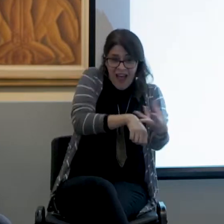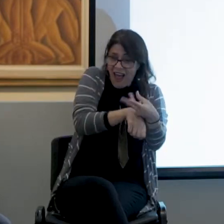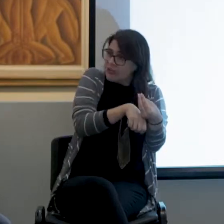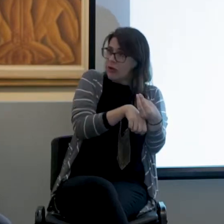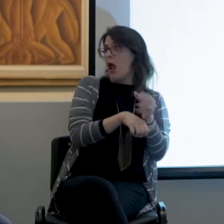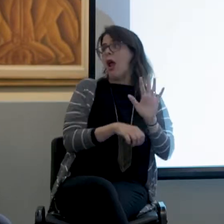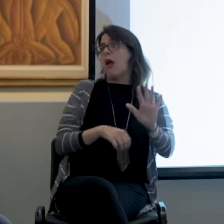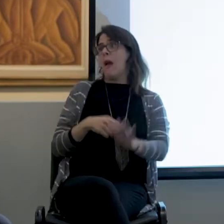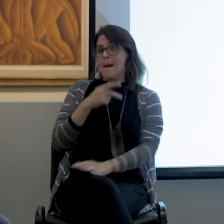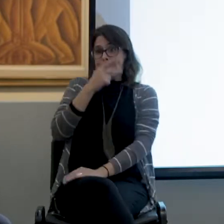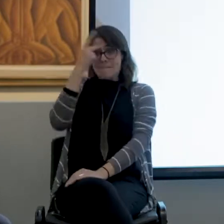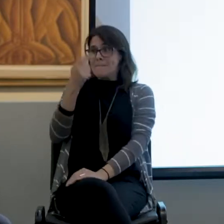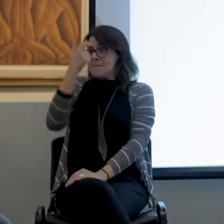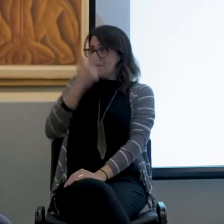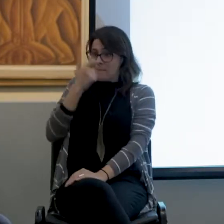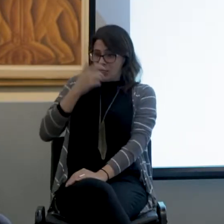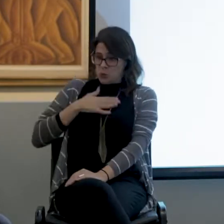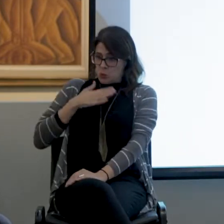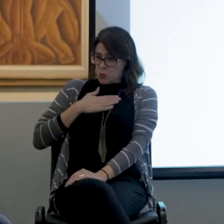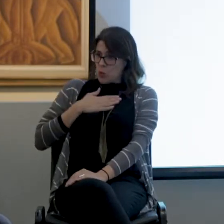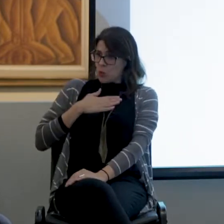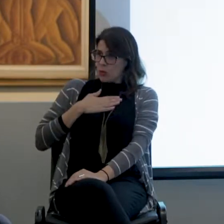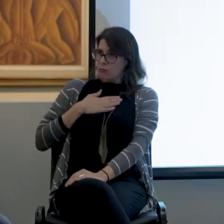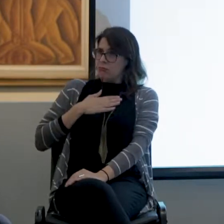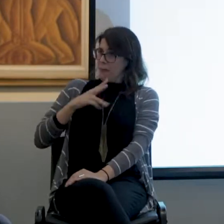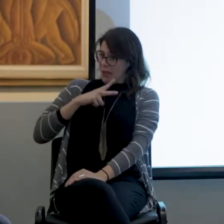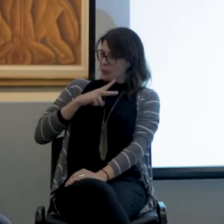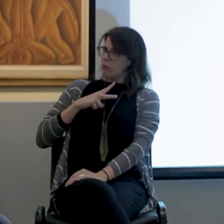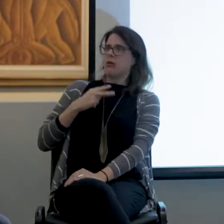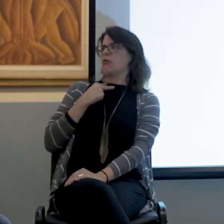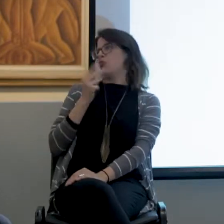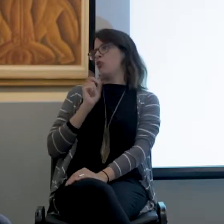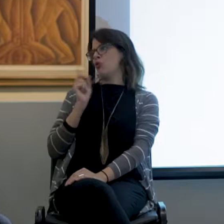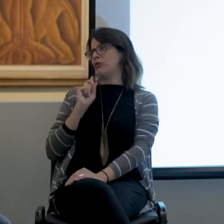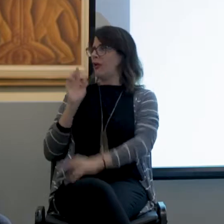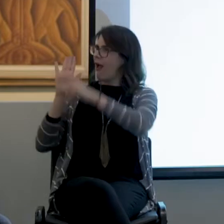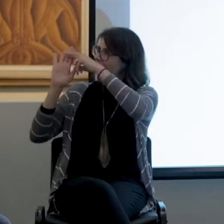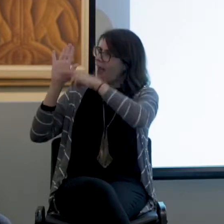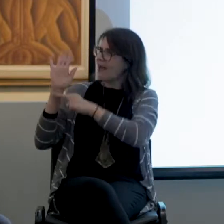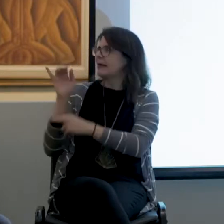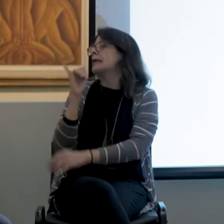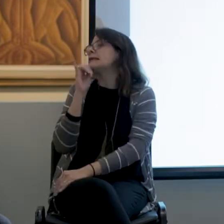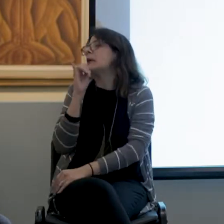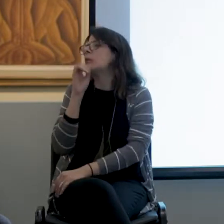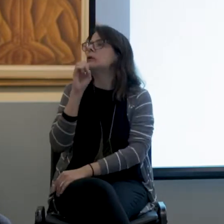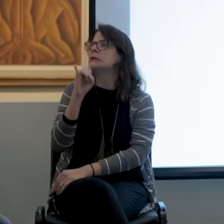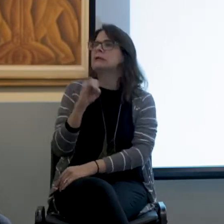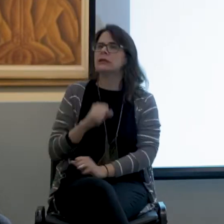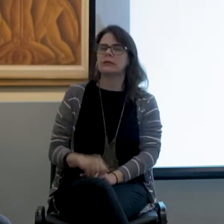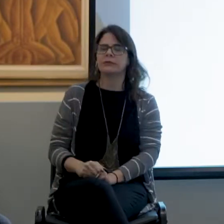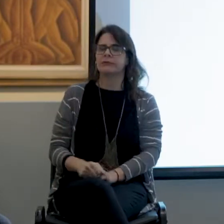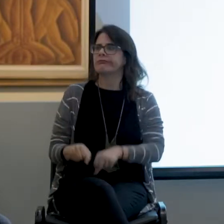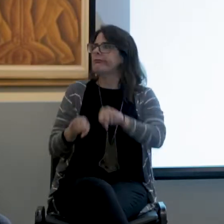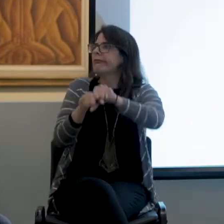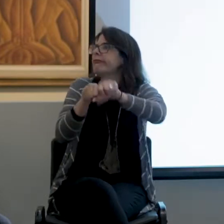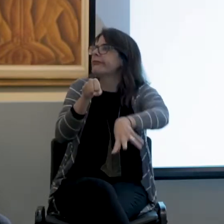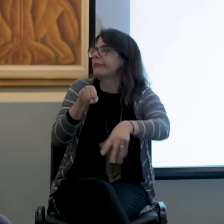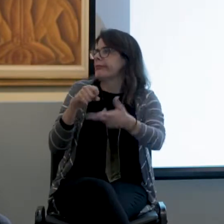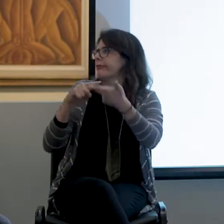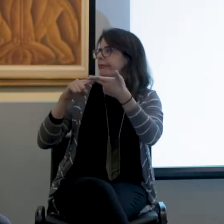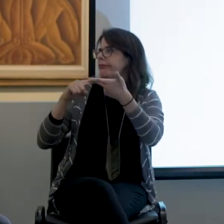pode. Não pode. Se ele for um estuprador, ele tem que ser preso